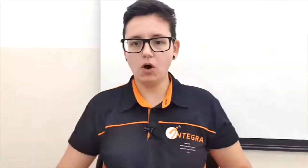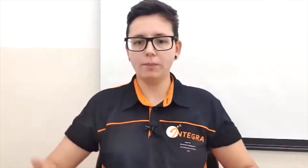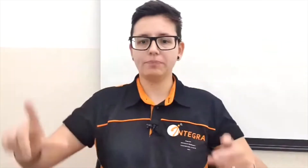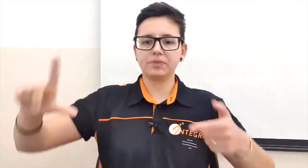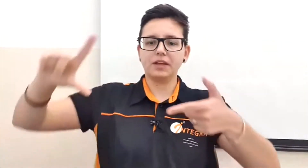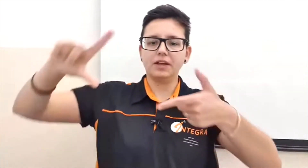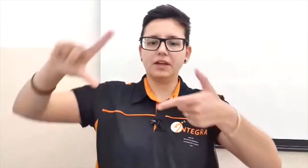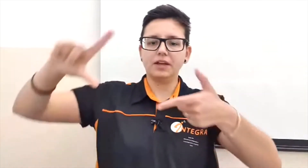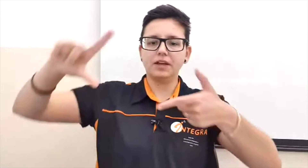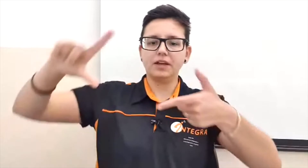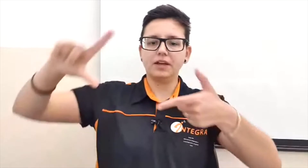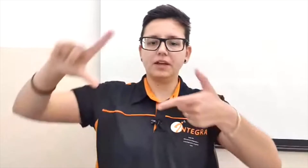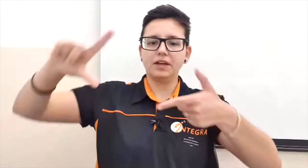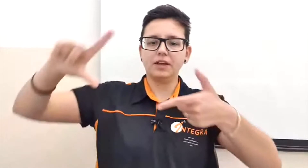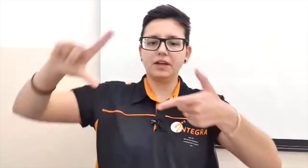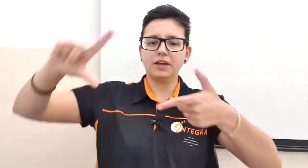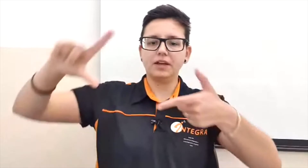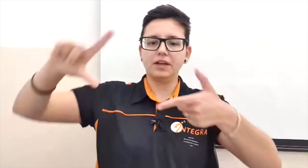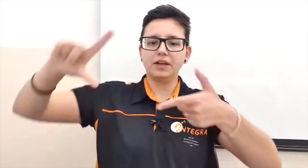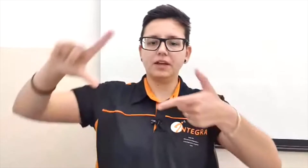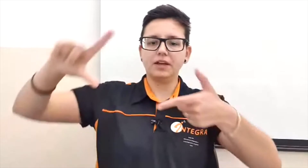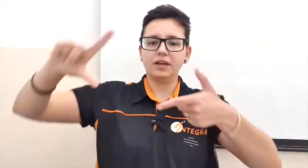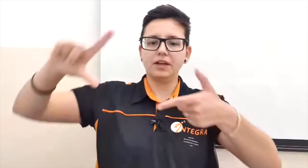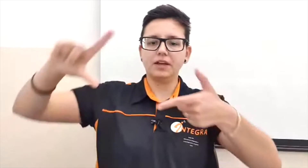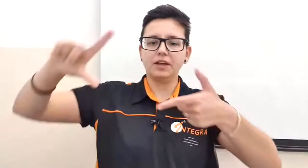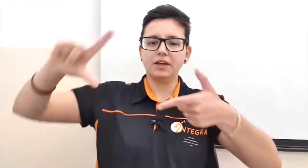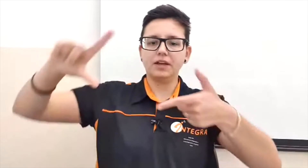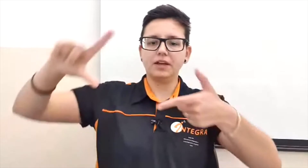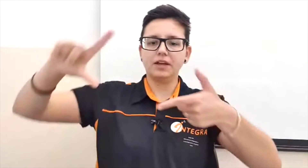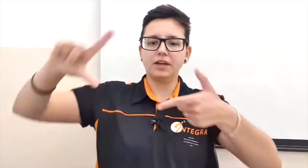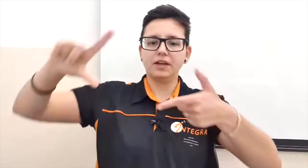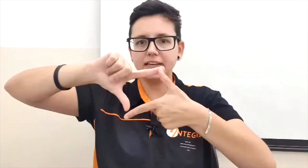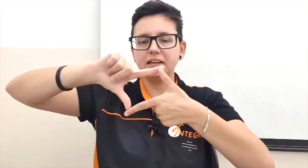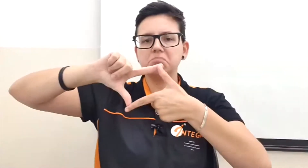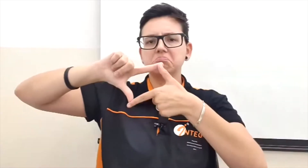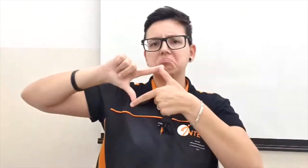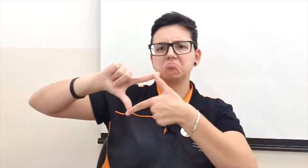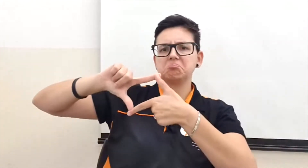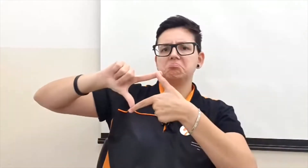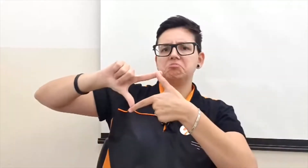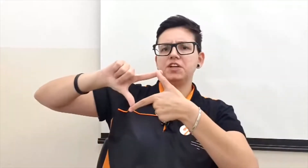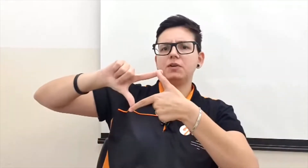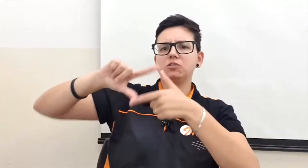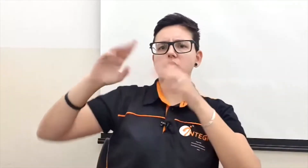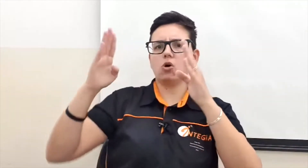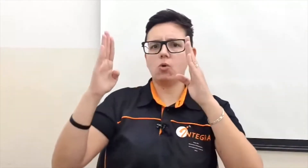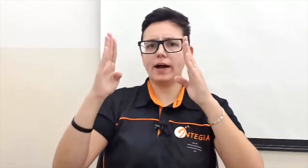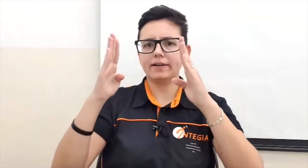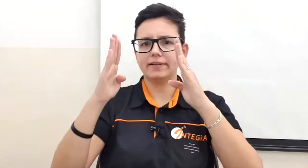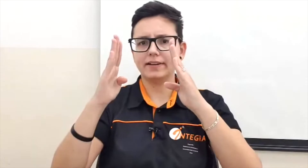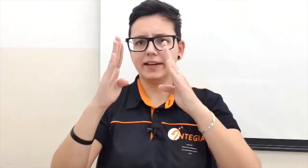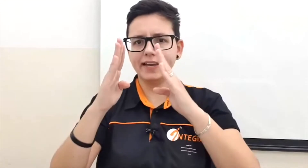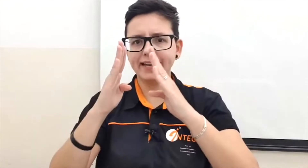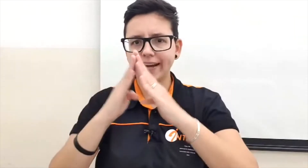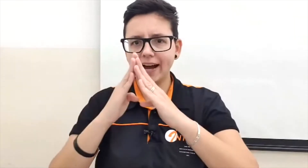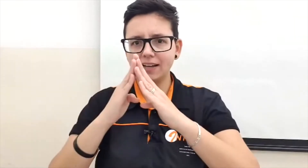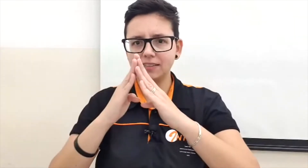ó, fico à toa, tá vendo as duas mãos em L aqui? Fico à toa em